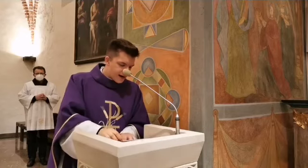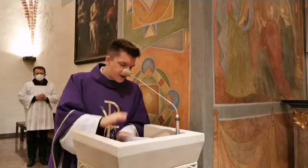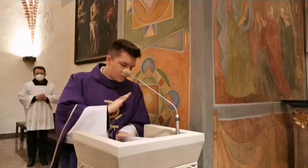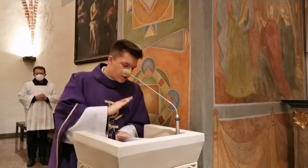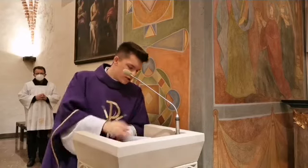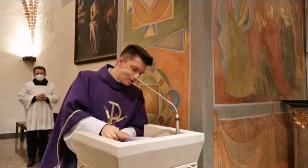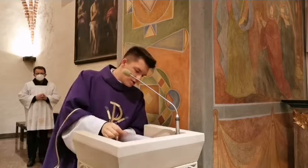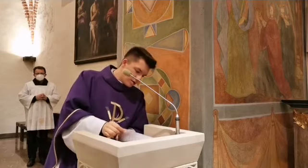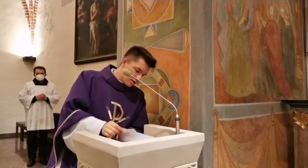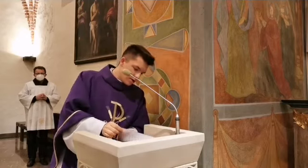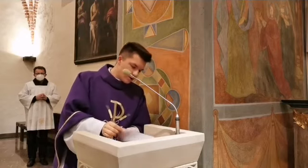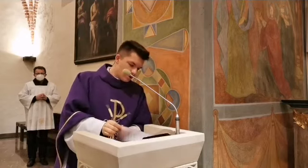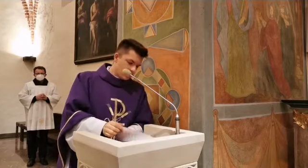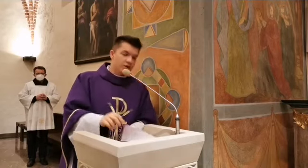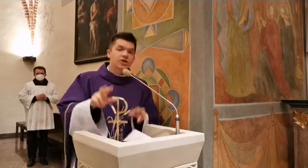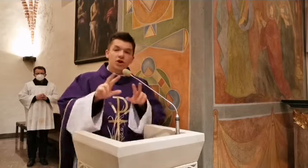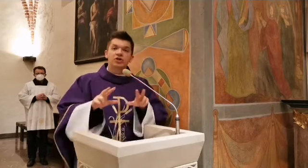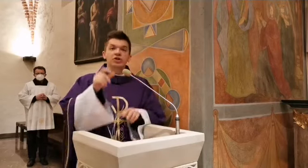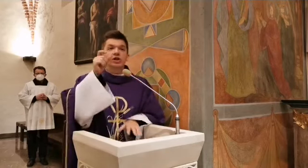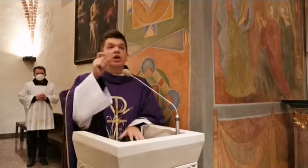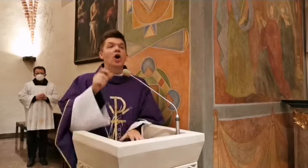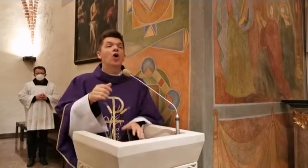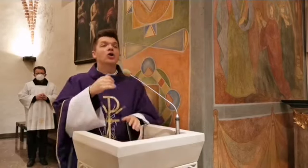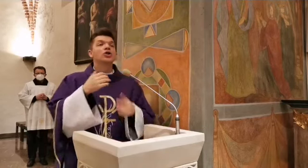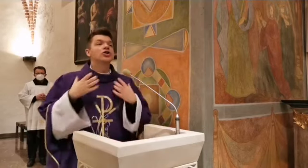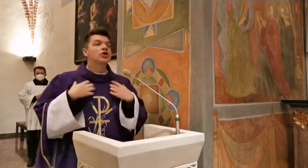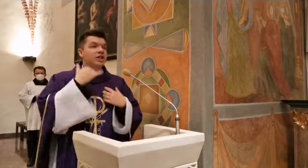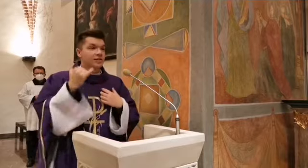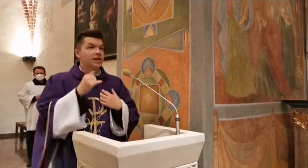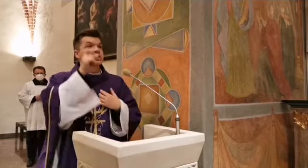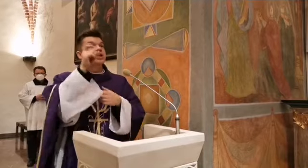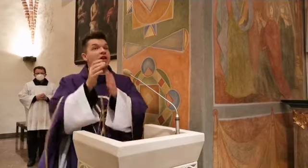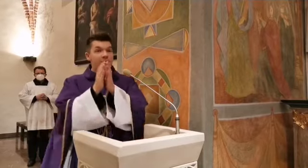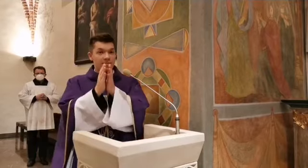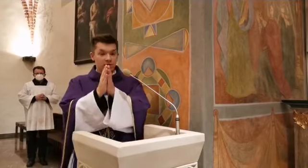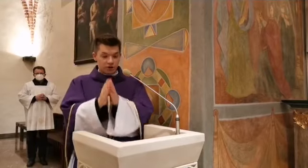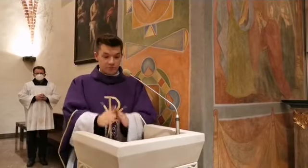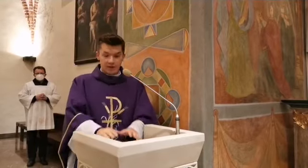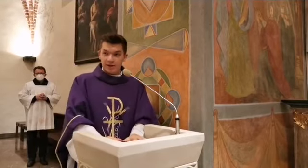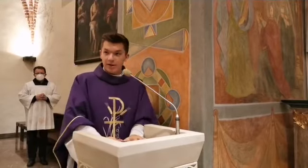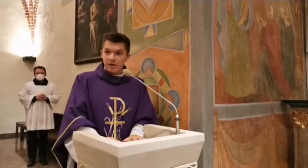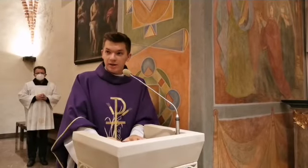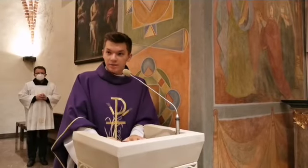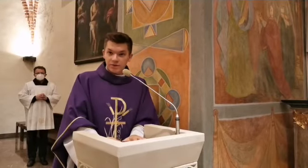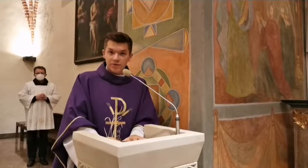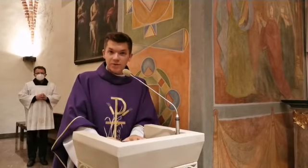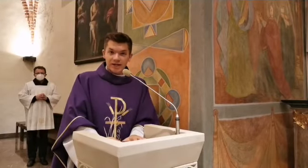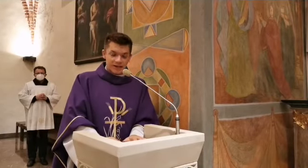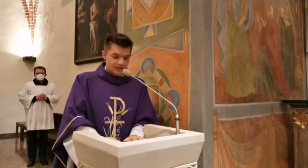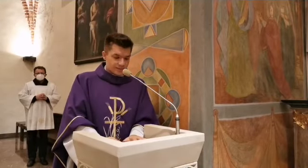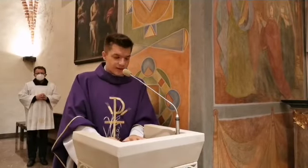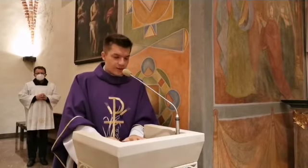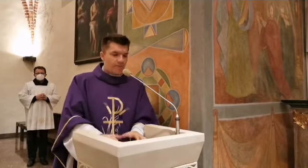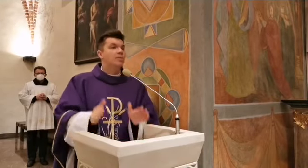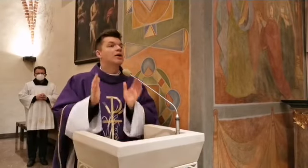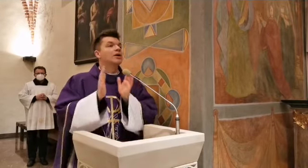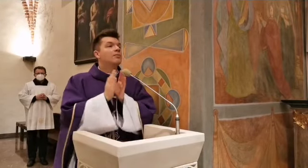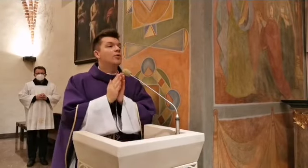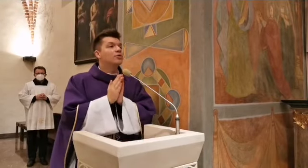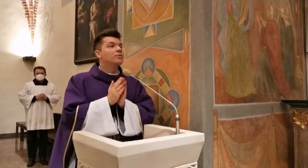i zmarłych z rodziny. O życie wieczne. Ciebie prosimy. Wysłuchaj nas,